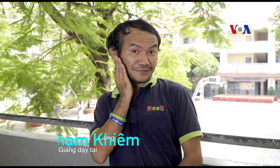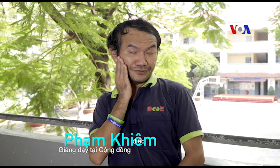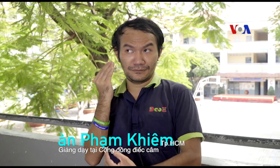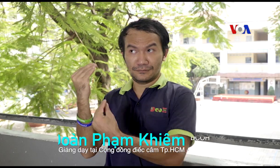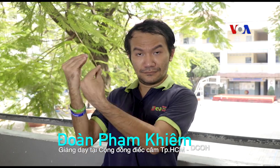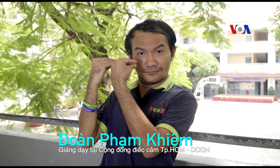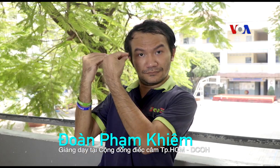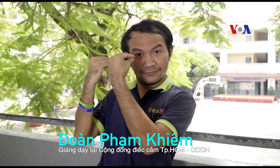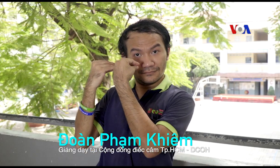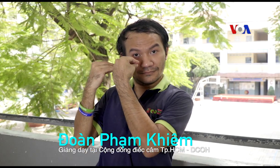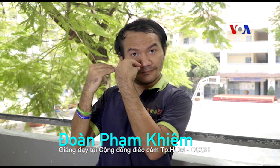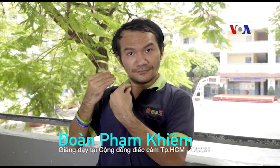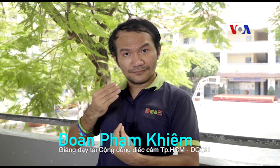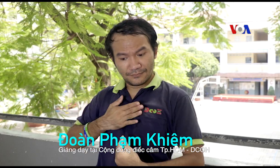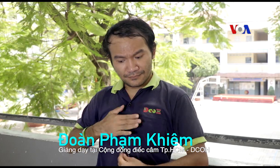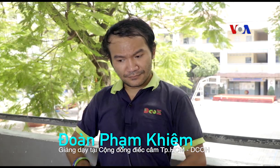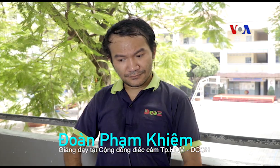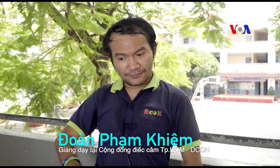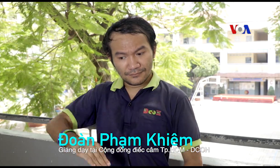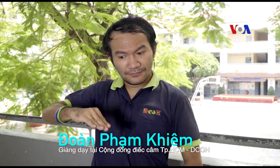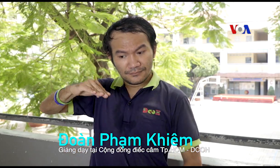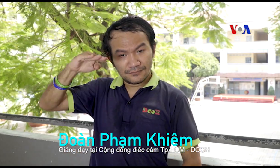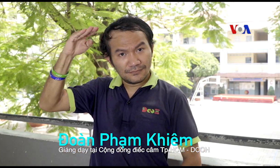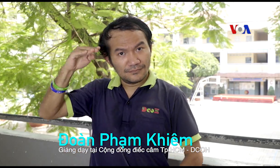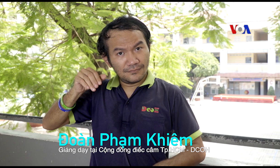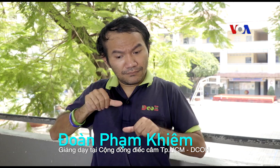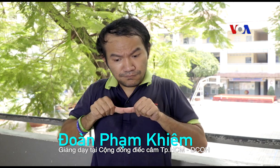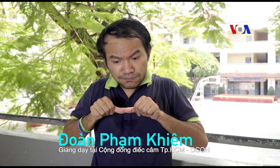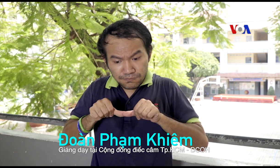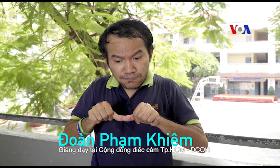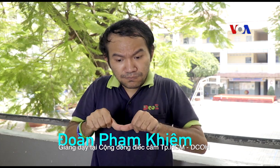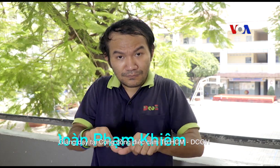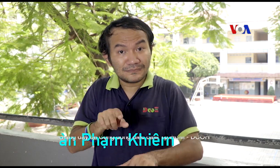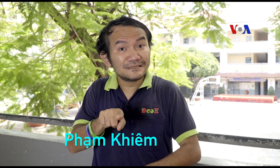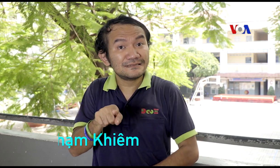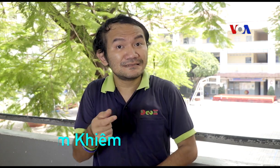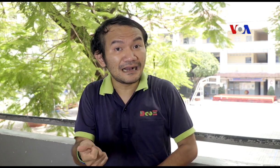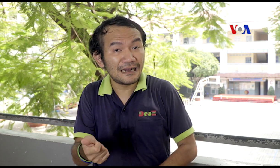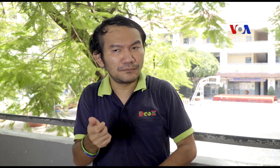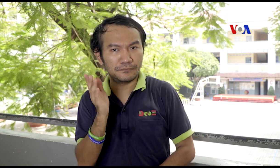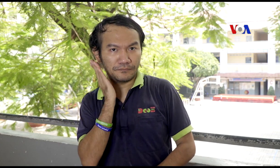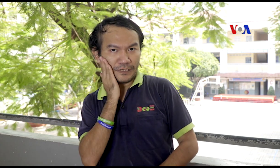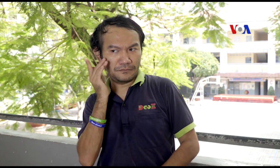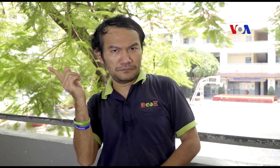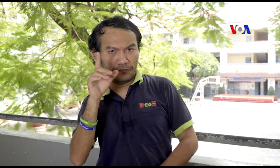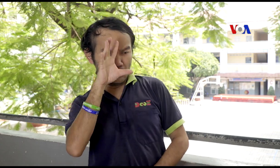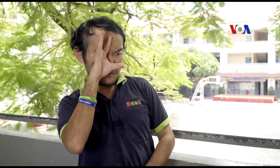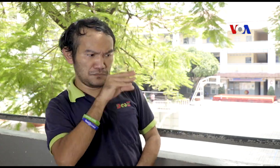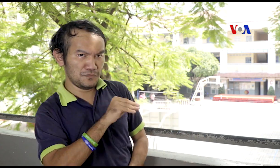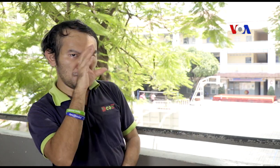Mẹ rất lo cho tương lai của Khiêm. Sẽ bị ngu khờ và không biết chữ nào.